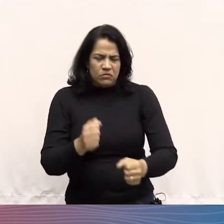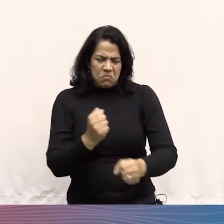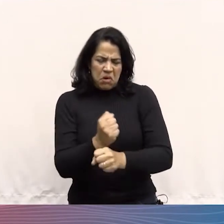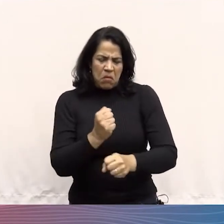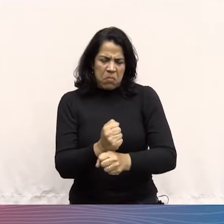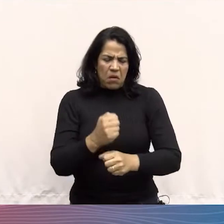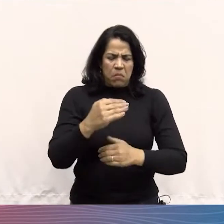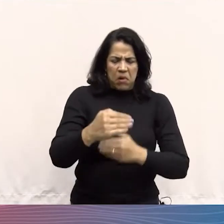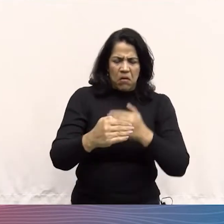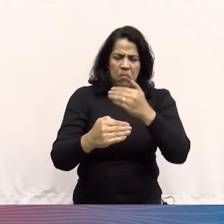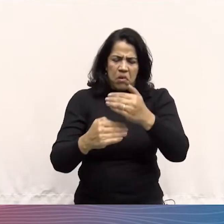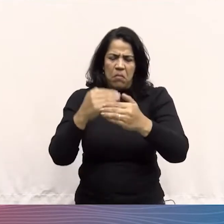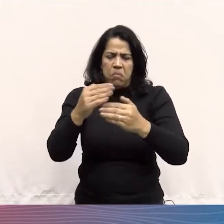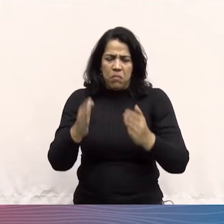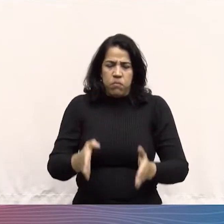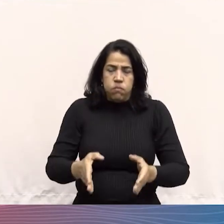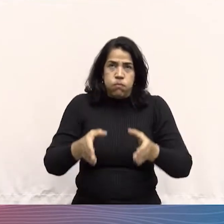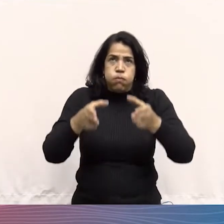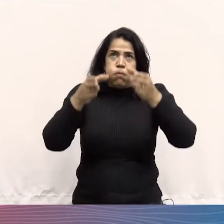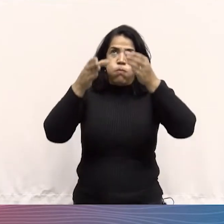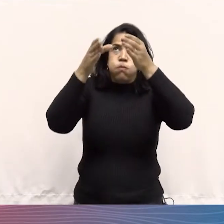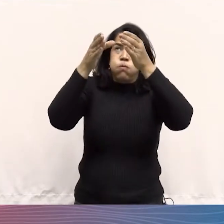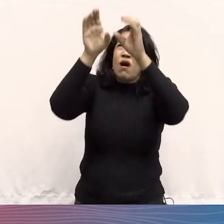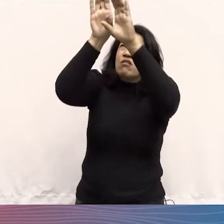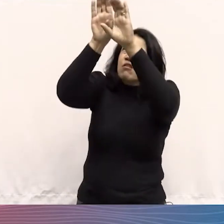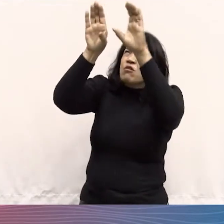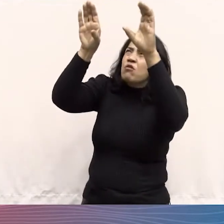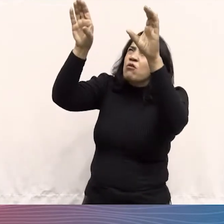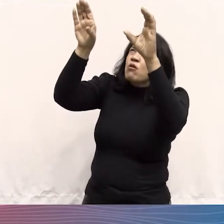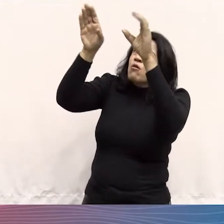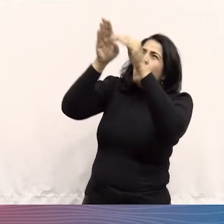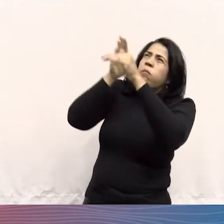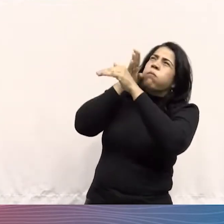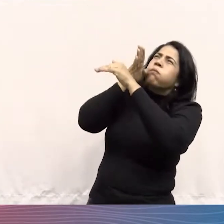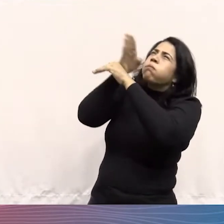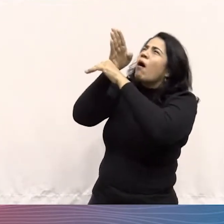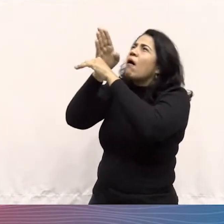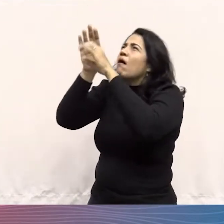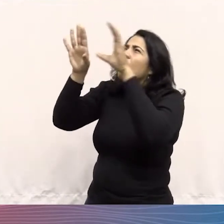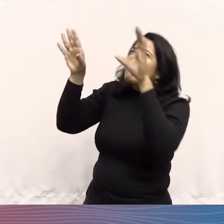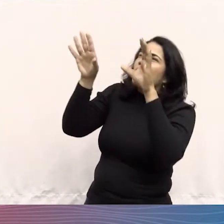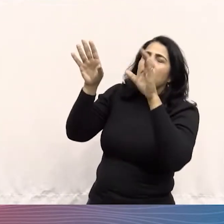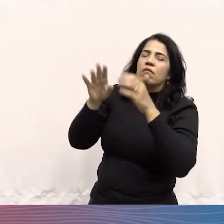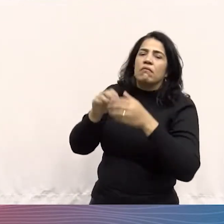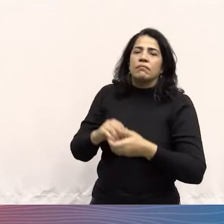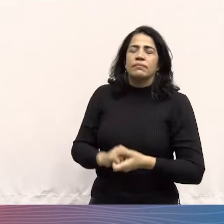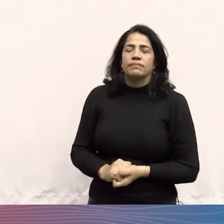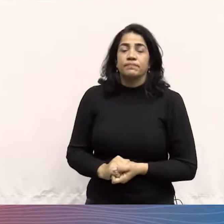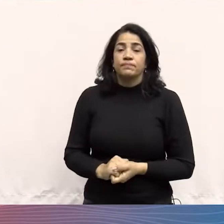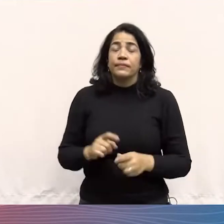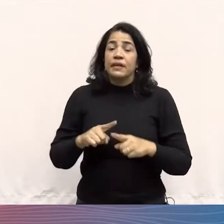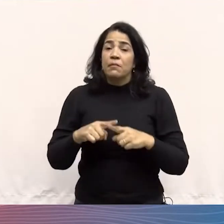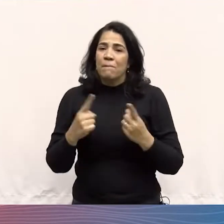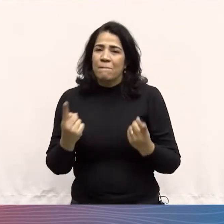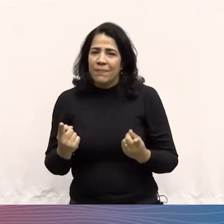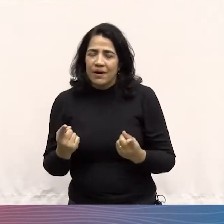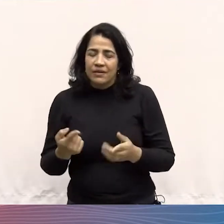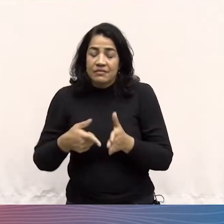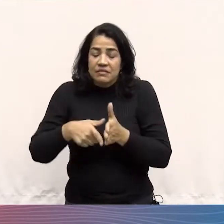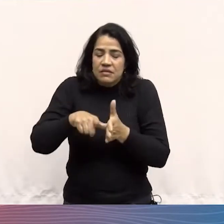ocorrer. Então eles tinham medo de desagradar a Deus, né? Porque eles